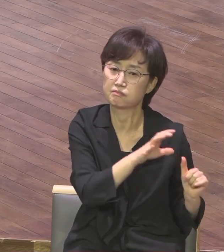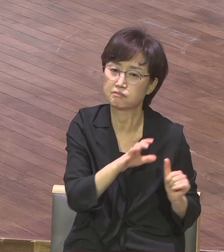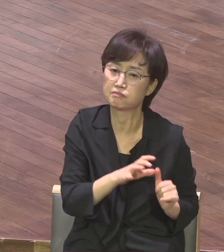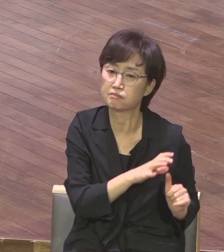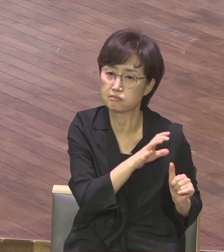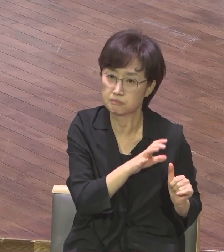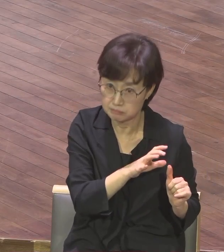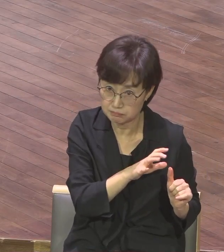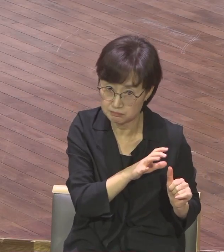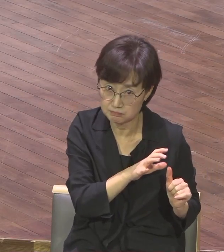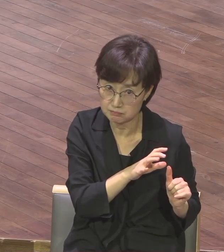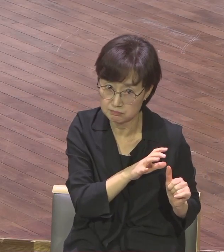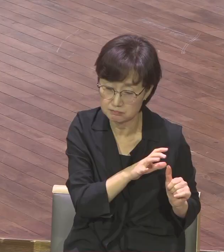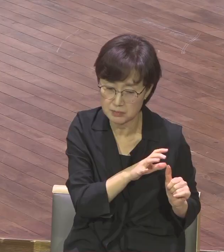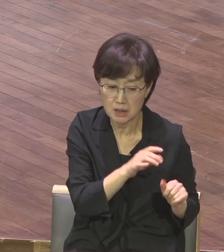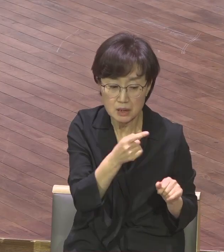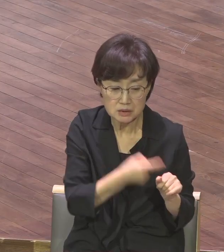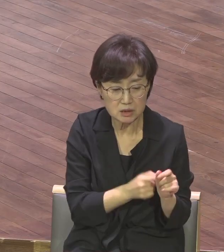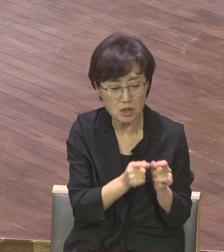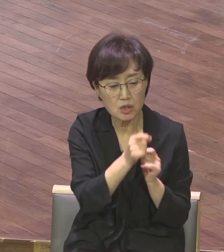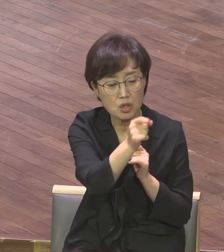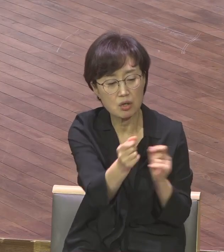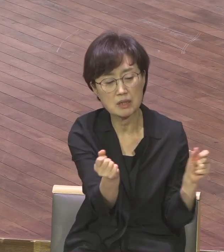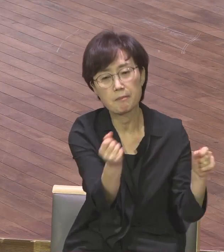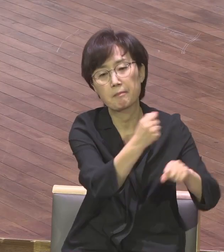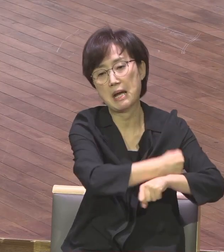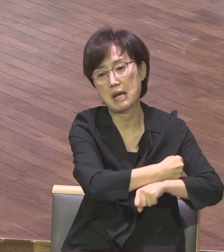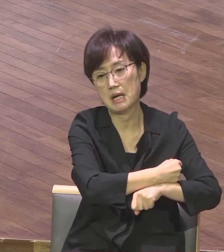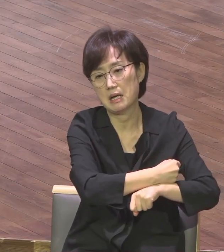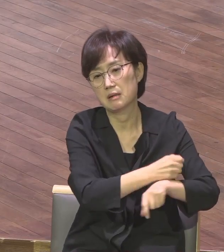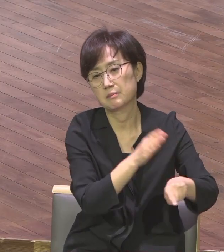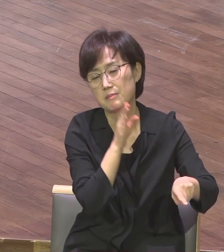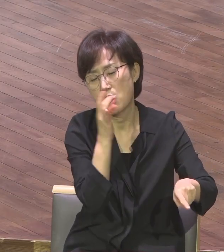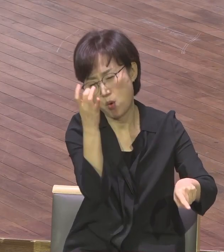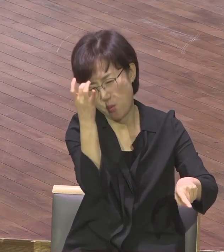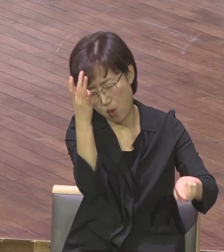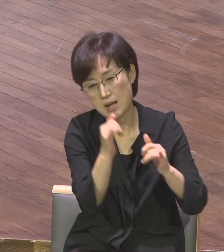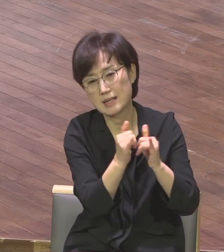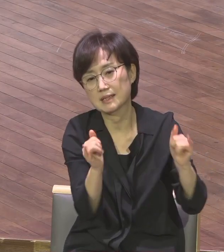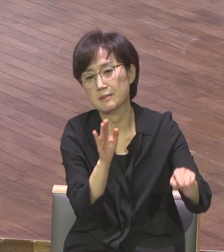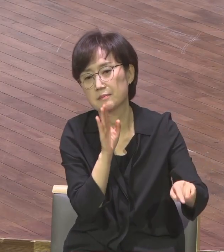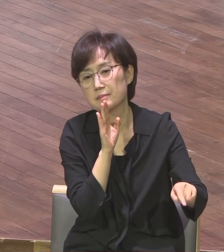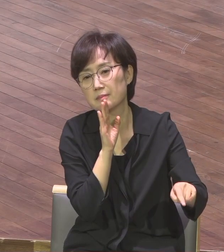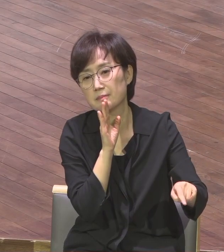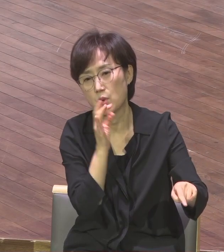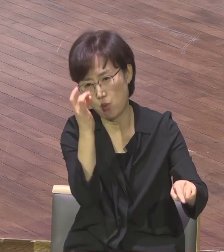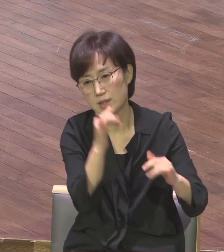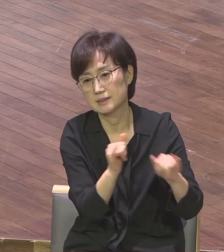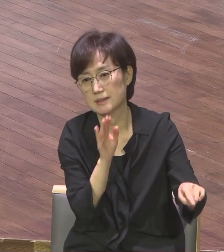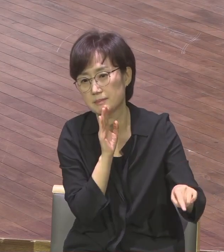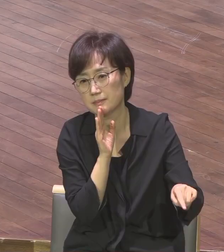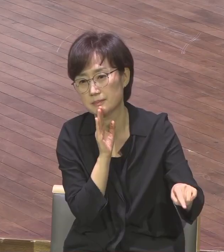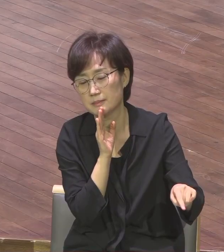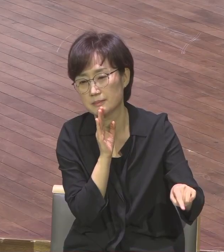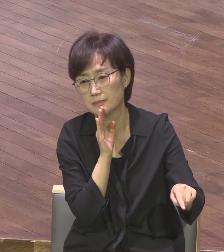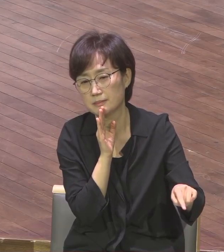살다가 영원한 멸망길로 갈 수밖에 없는 것이 인간의 운명이요, 운명.